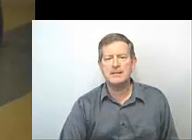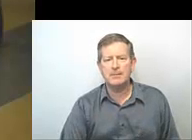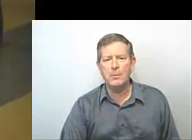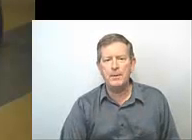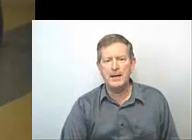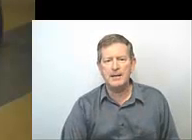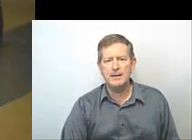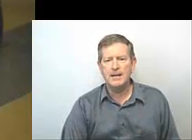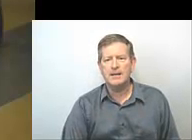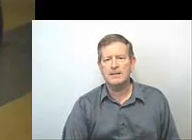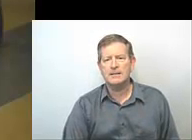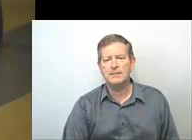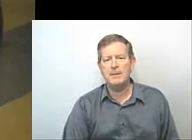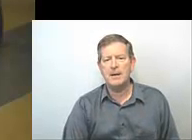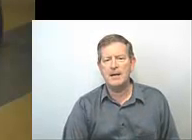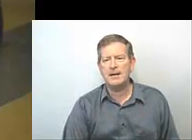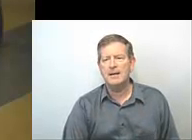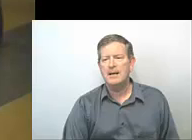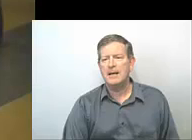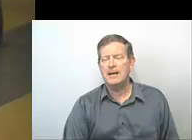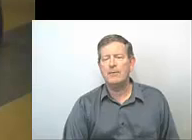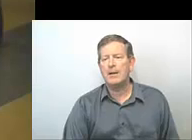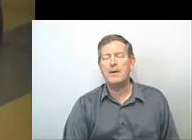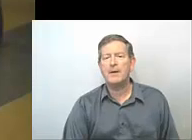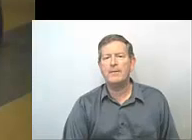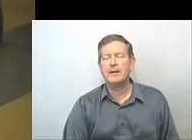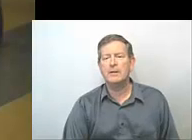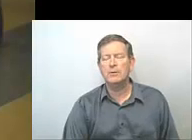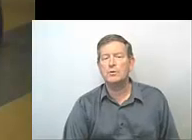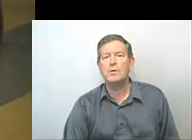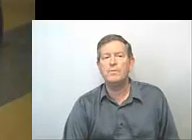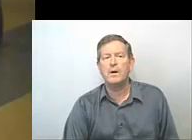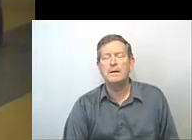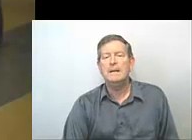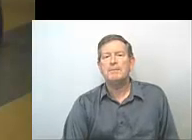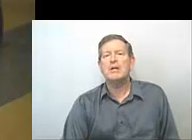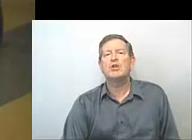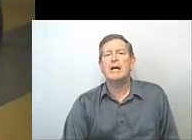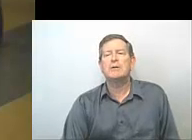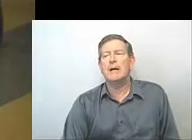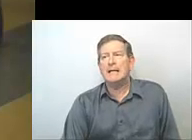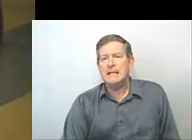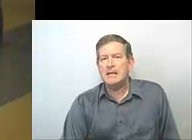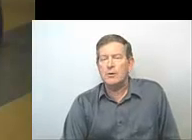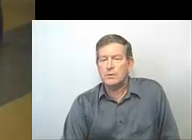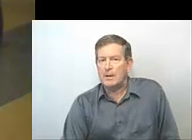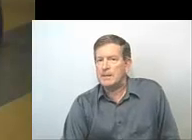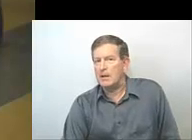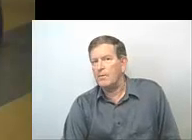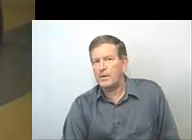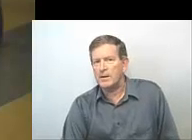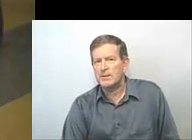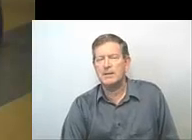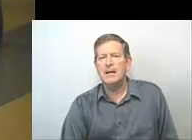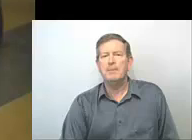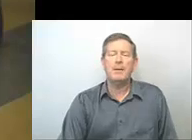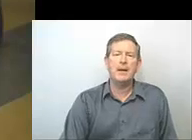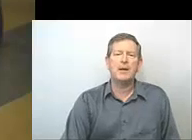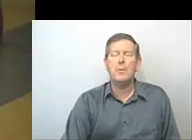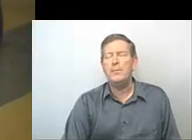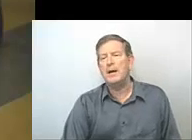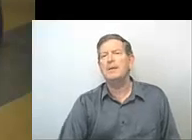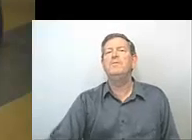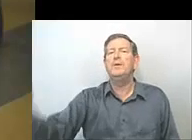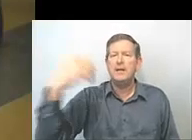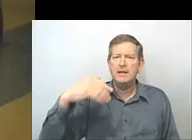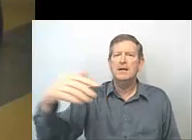Parce que ça, c'est mon père, et ça, c'est ma mère, et voilà ma femme avec nos enfants. Et chaque année, lorsqu'on habitait en France, ma